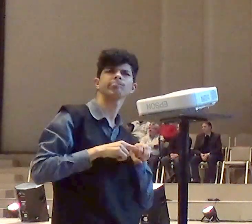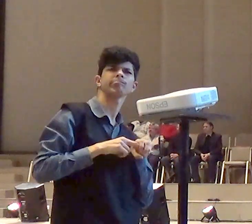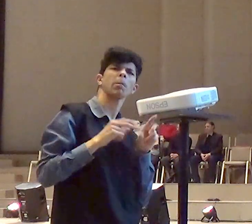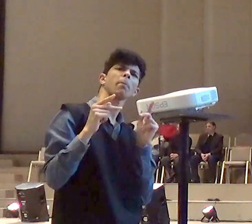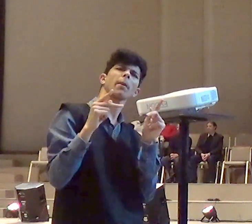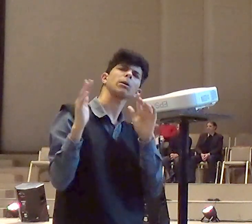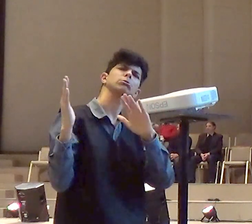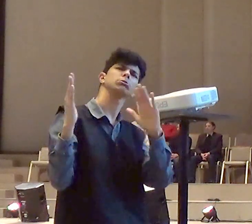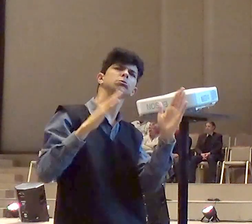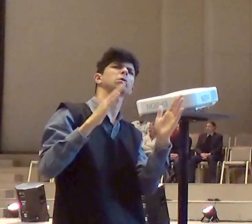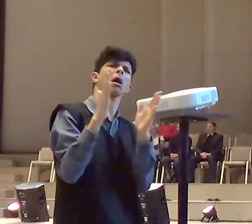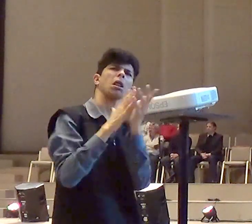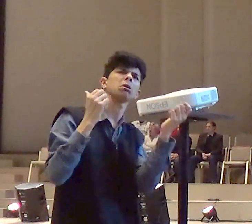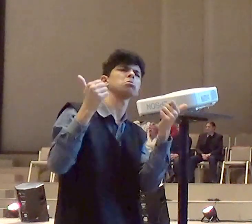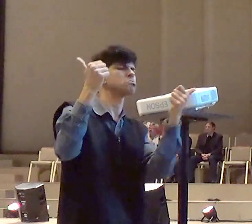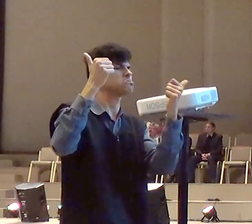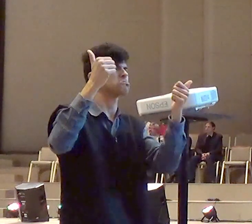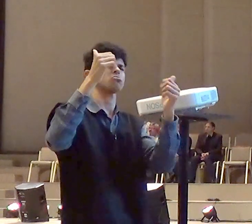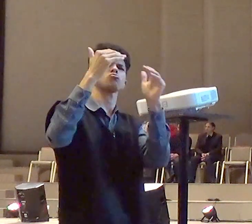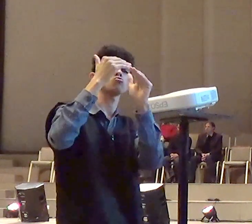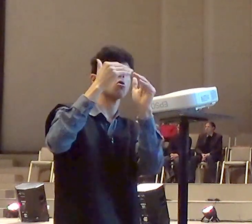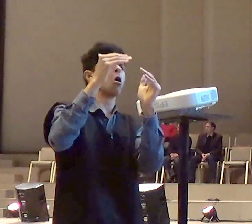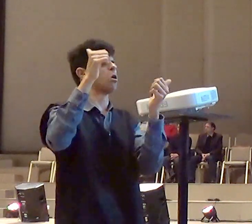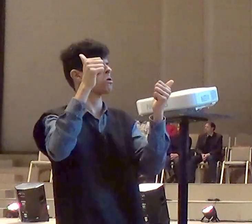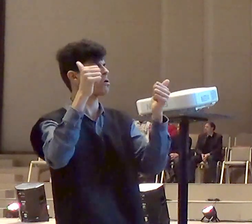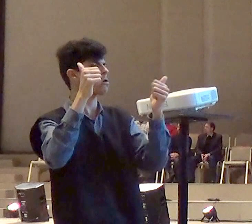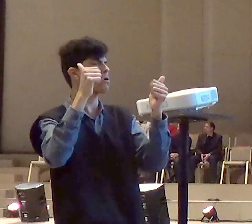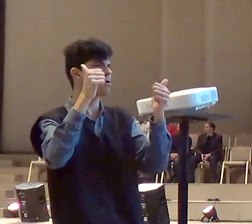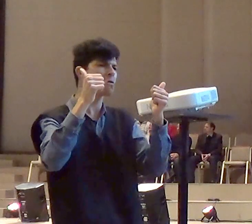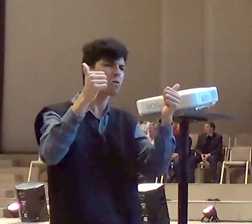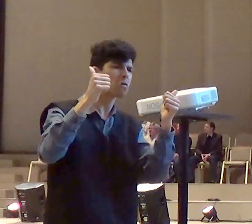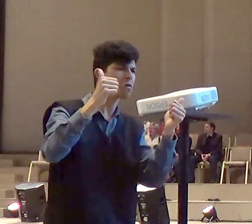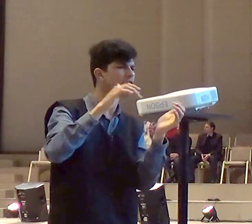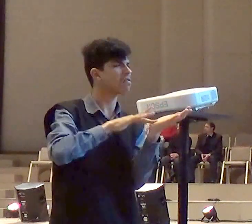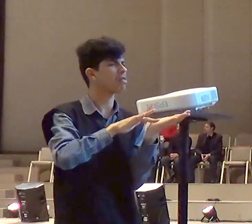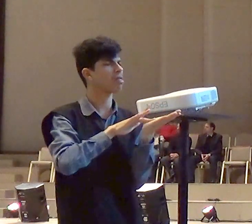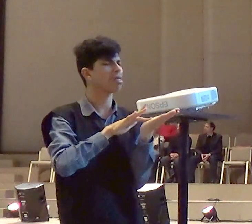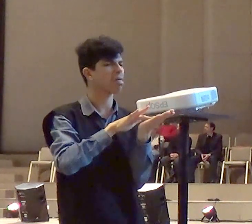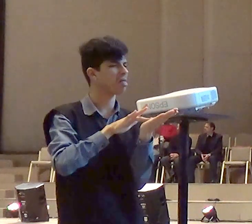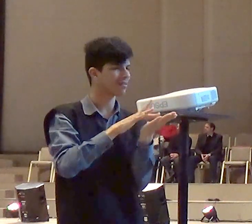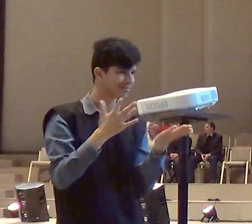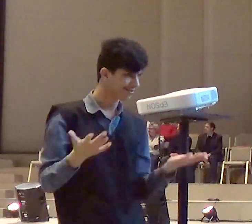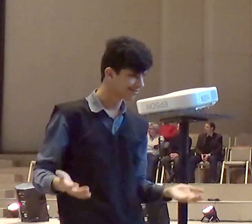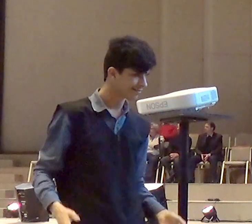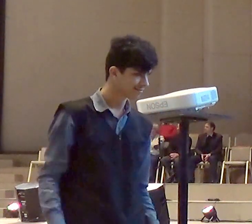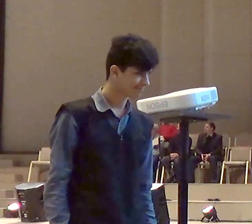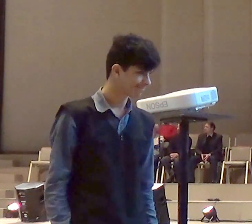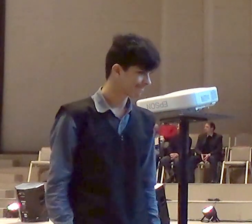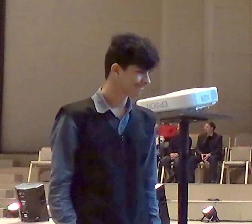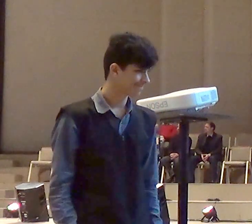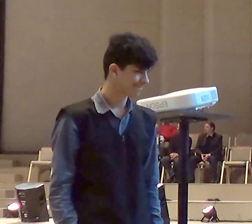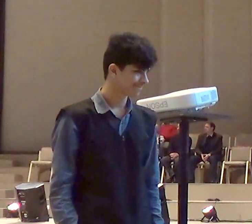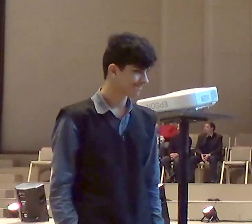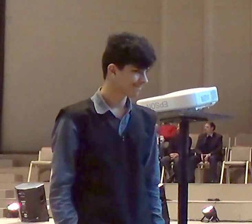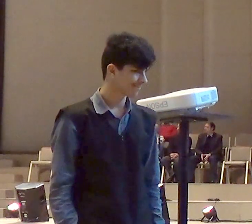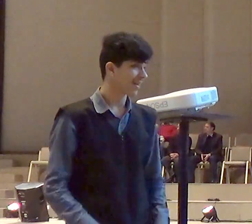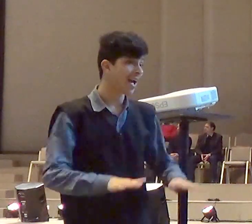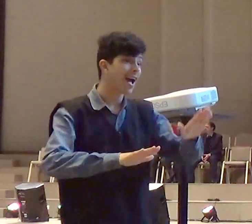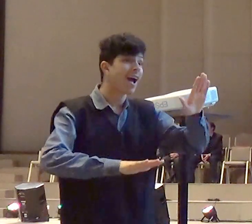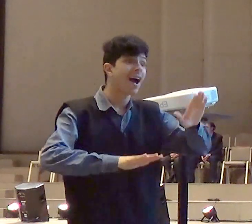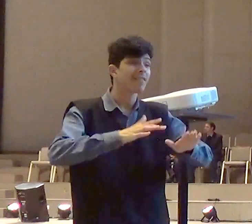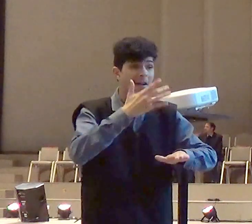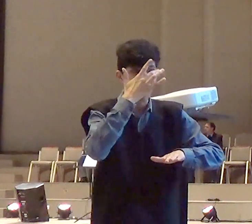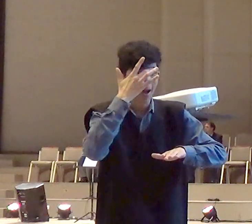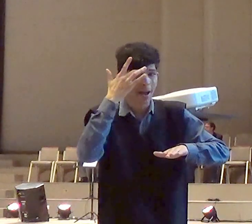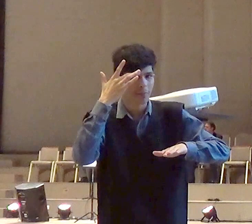eu fiz uma brincadeira aqui que deu um problema olhei para lá e disse assim ficava olhando o cabelo da moça ver como é que ela veio com esse cabelo queria